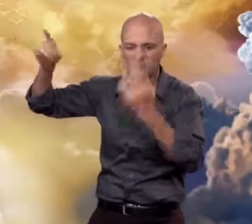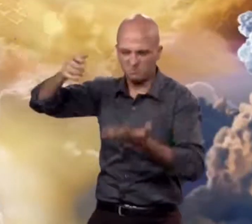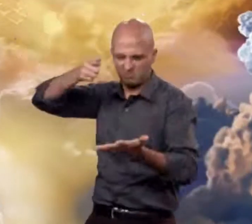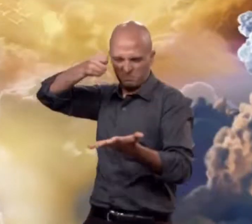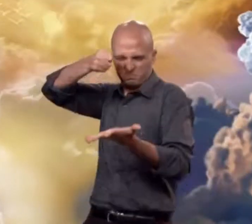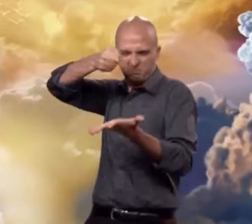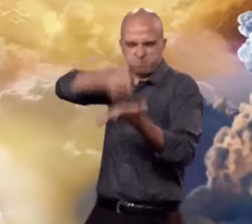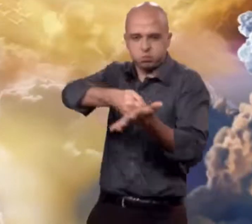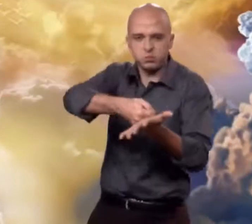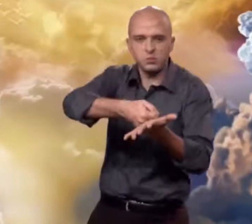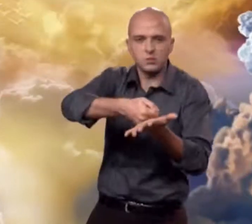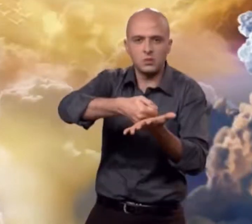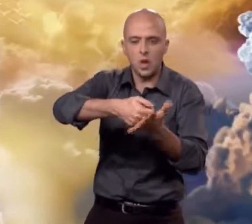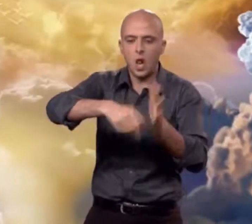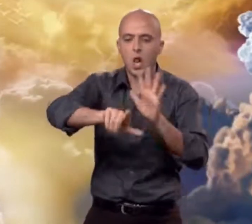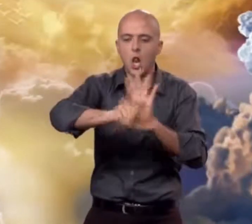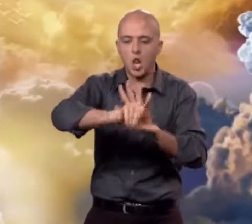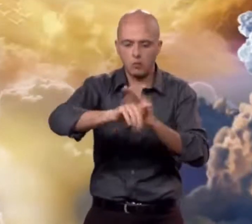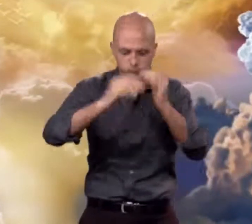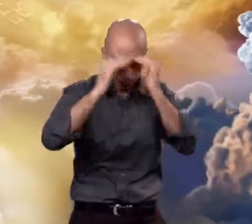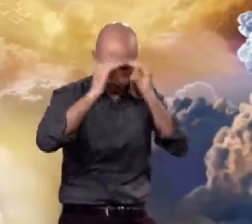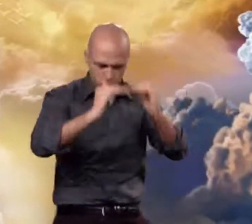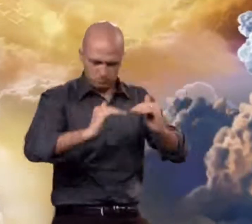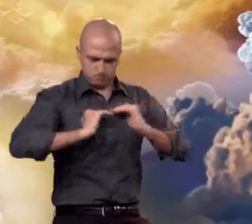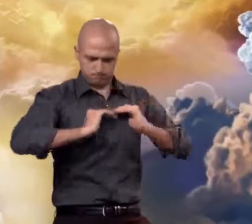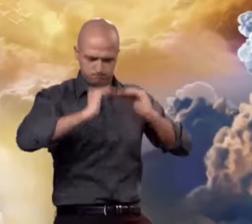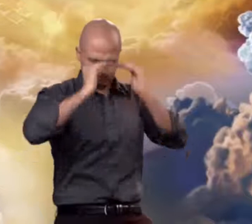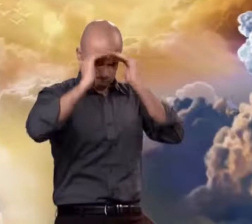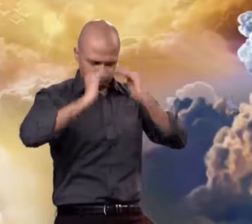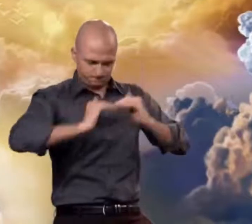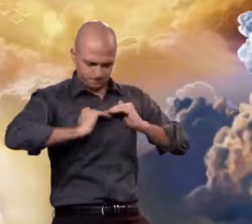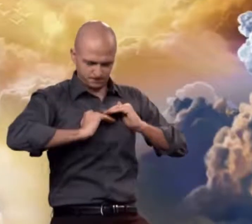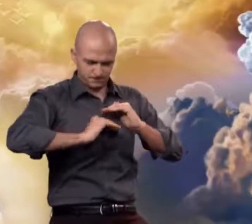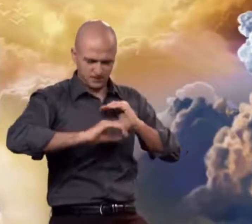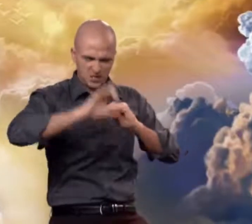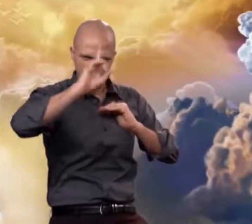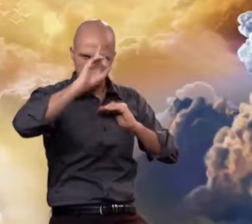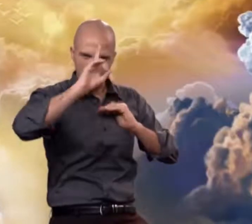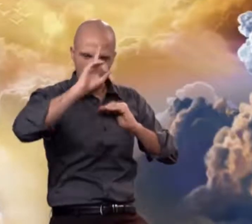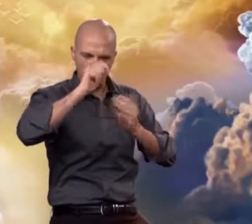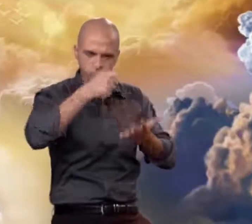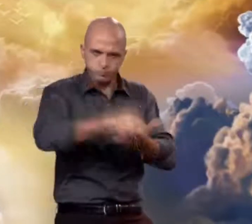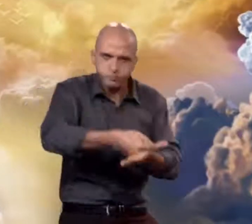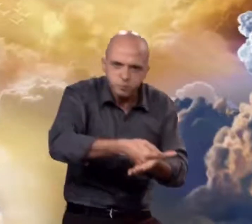mim?", o originador do mal não poderá apresentar resposta alguma.